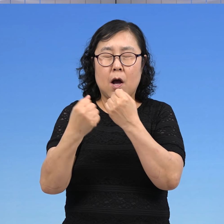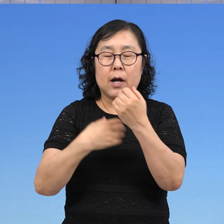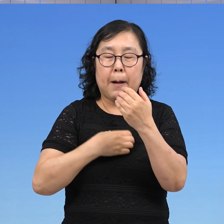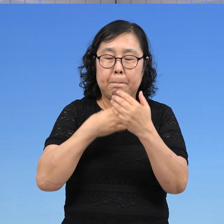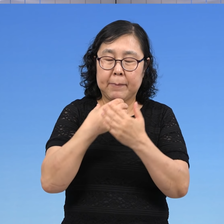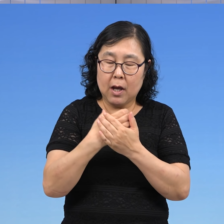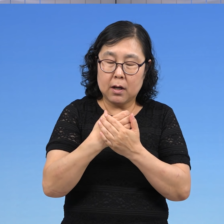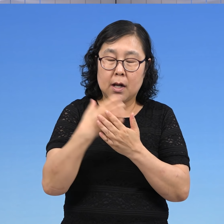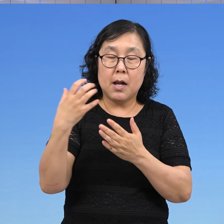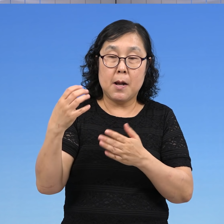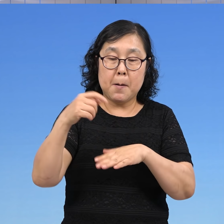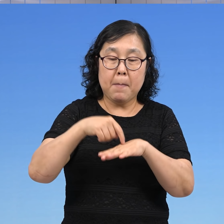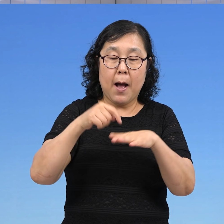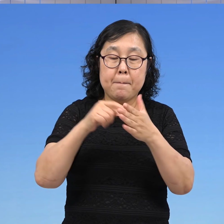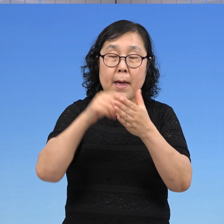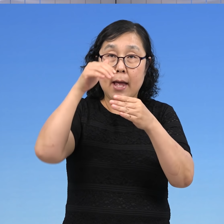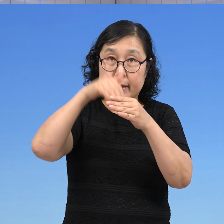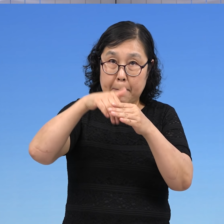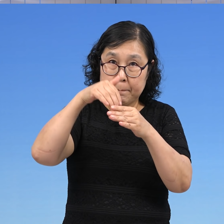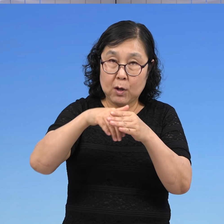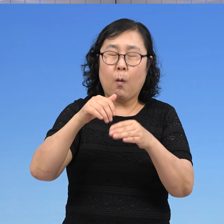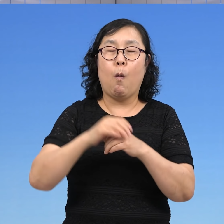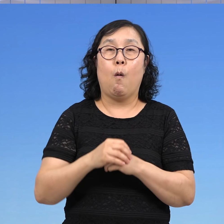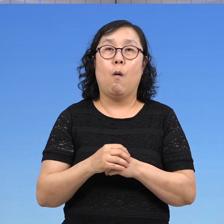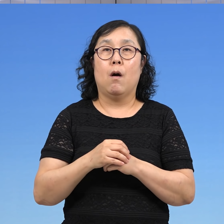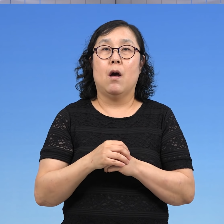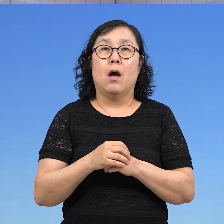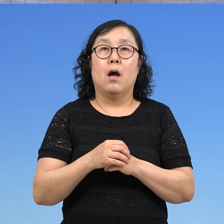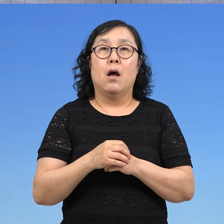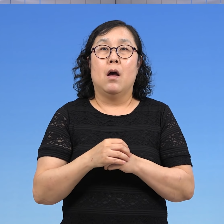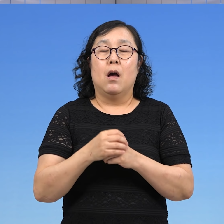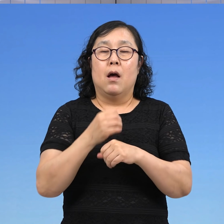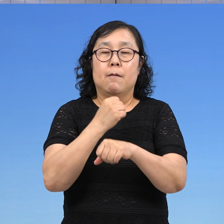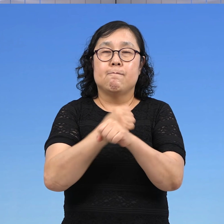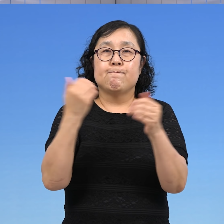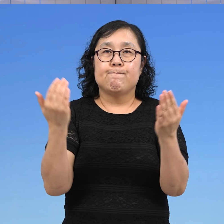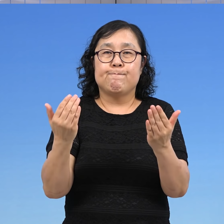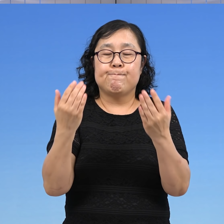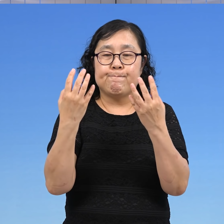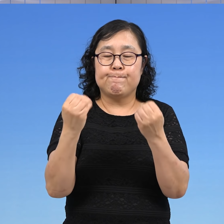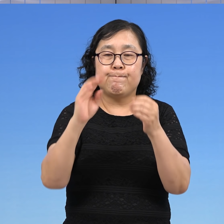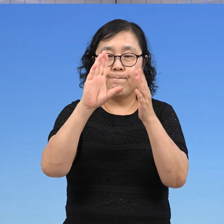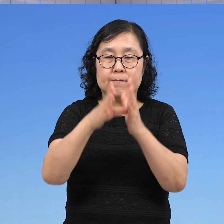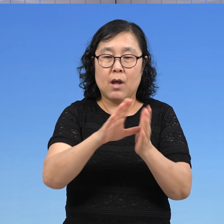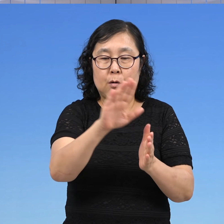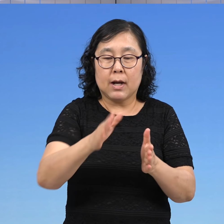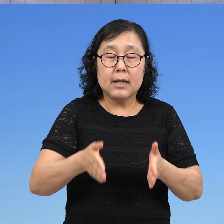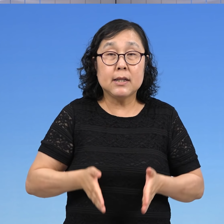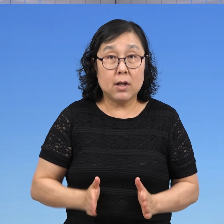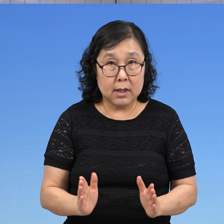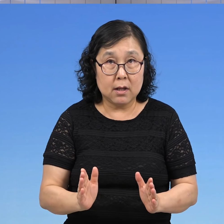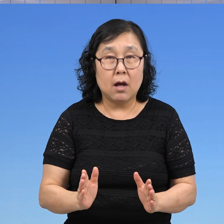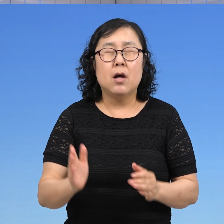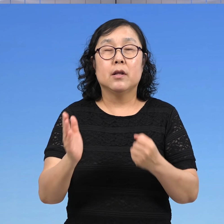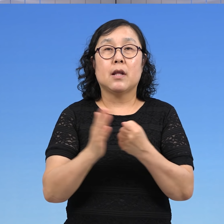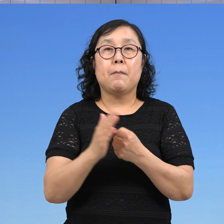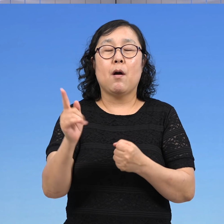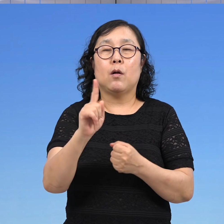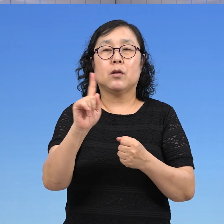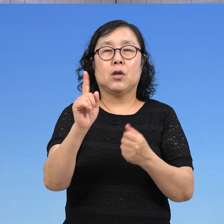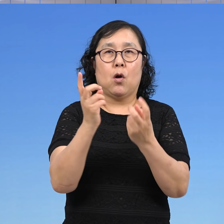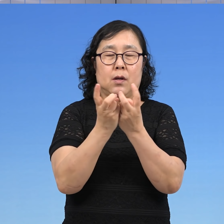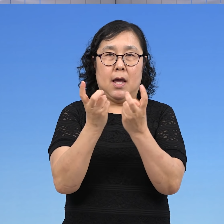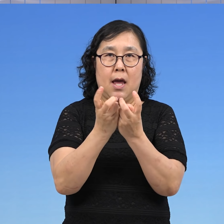어떡하면 은 이렇게 할 일이 많은 대한민국 이렇게 할 일이 많은 시대에 우리가 태어났는데 우리는 어떤